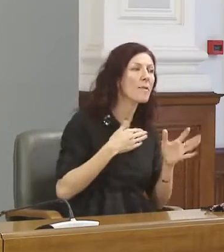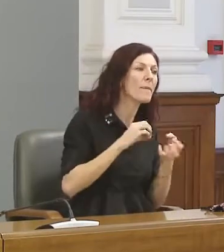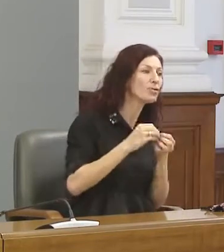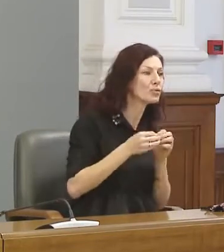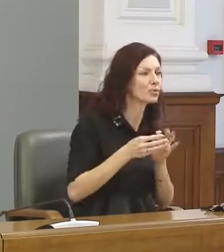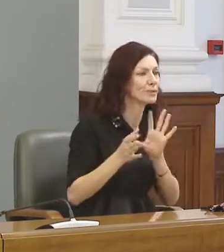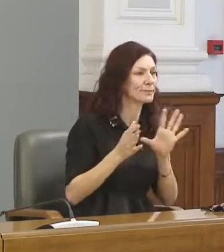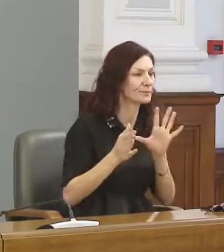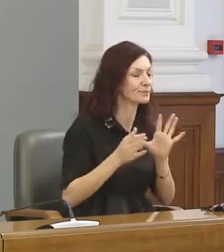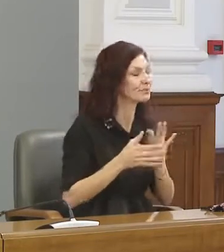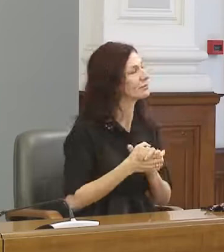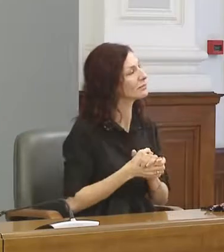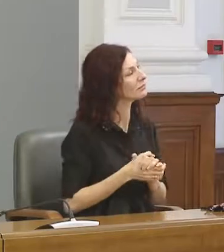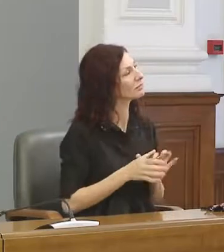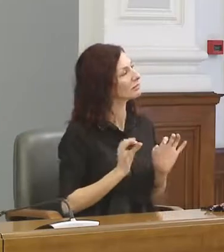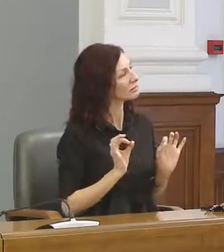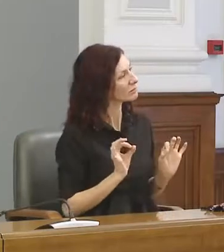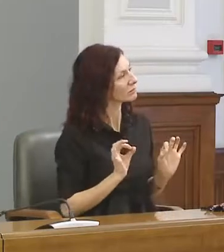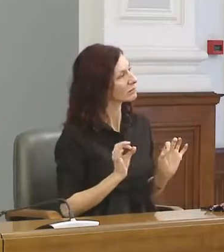осложнение.